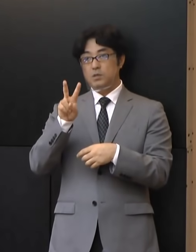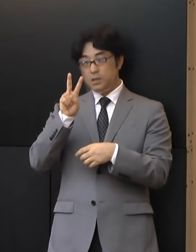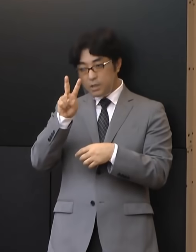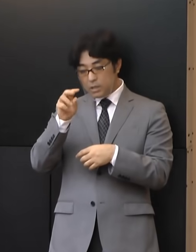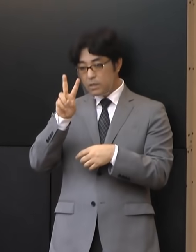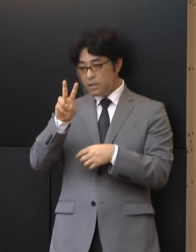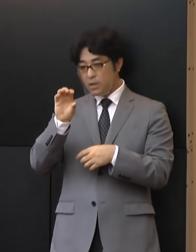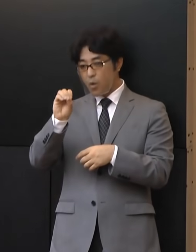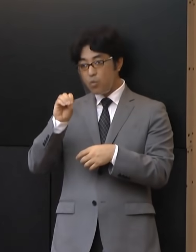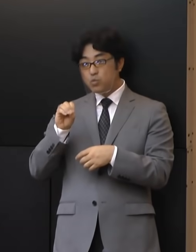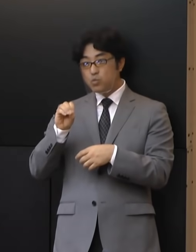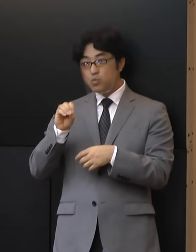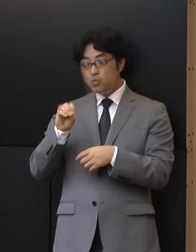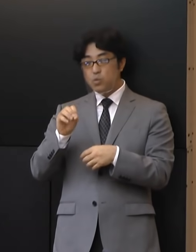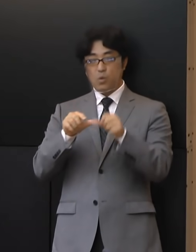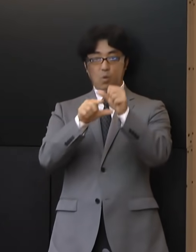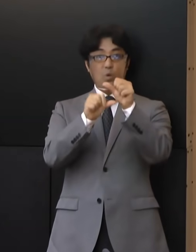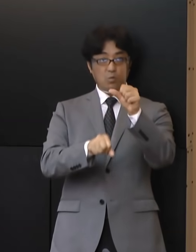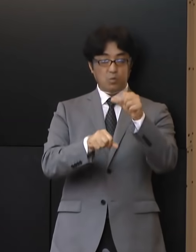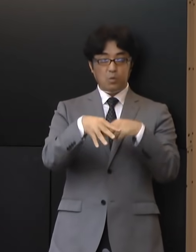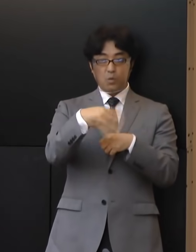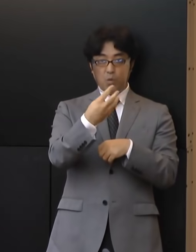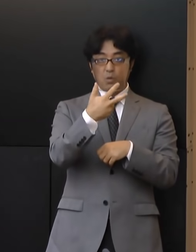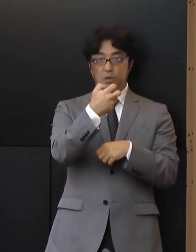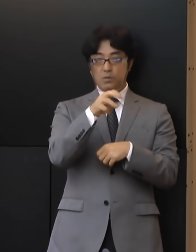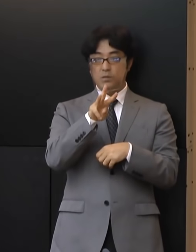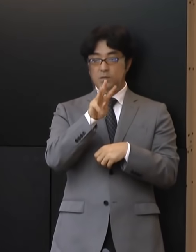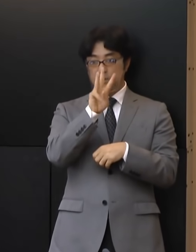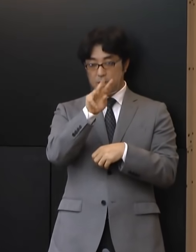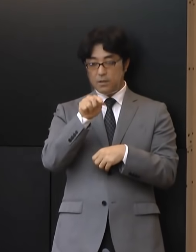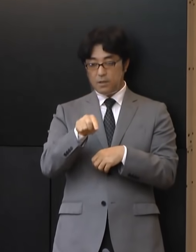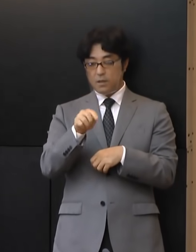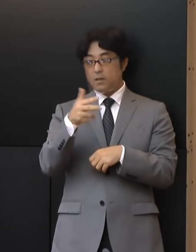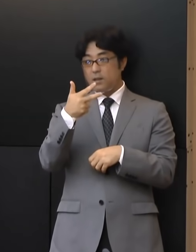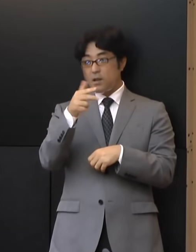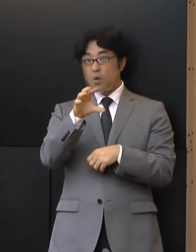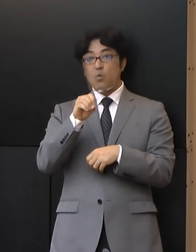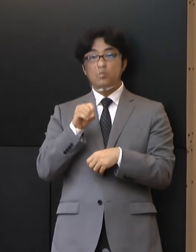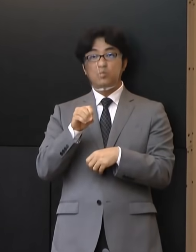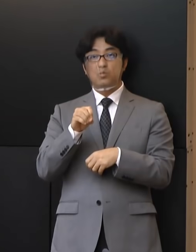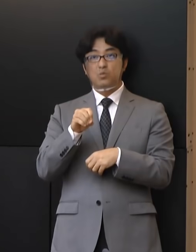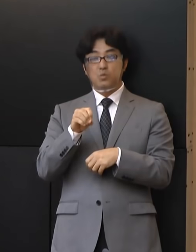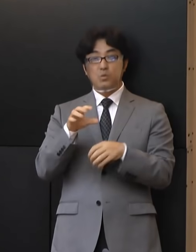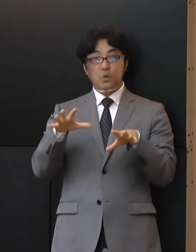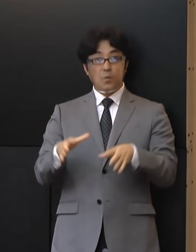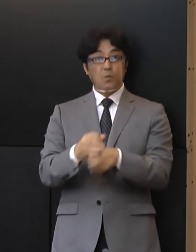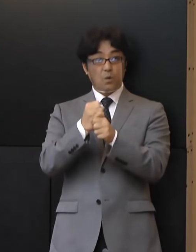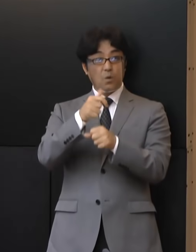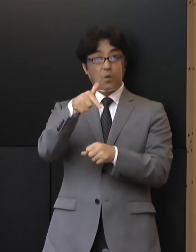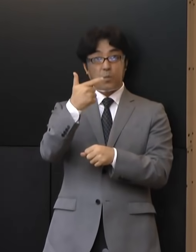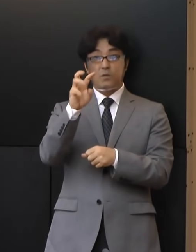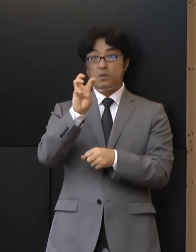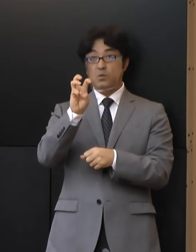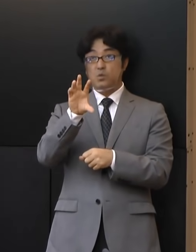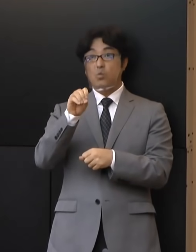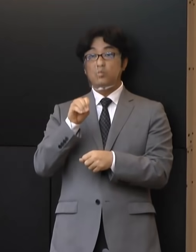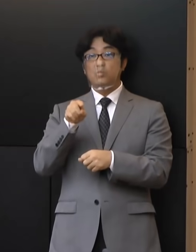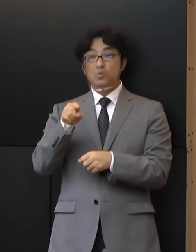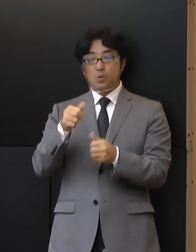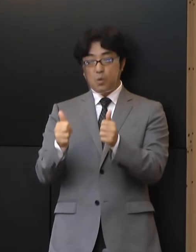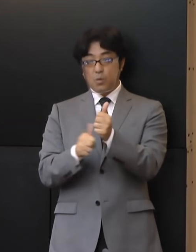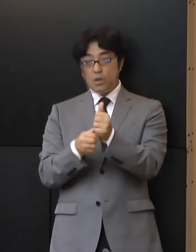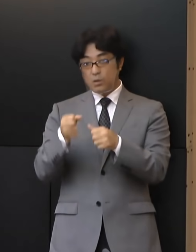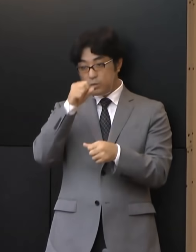円、5月には457.3億円、合計630億円の補正予算を計上